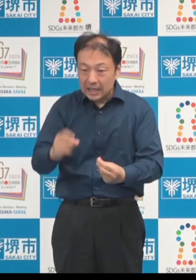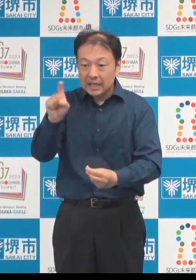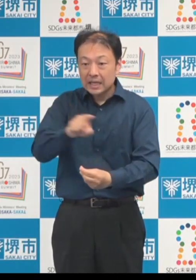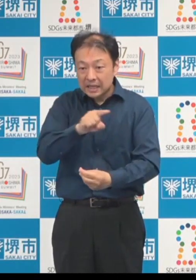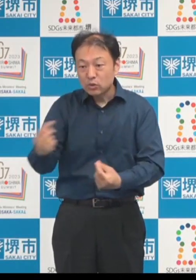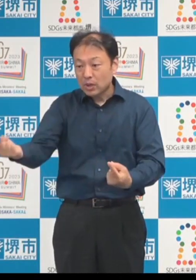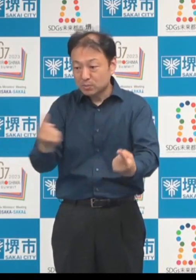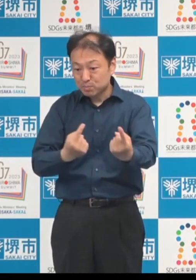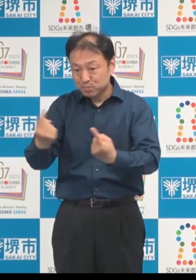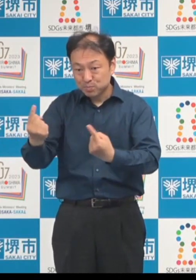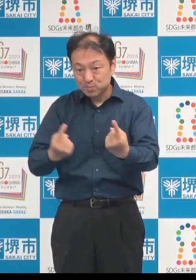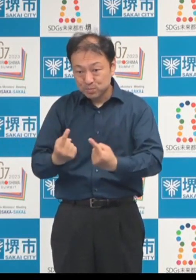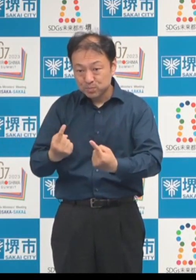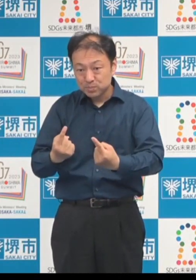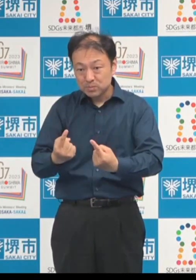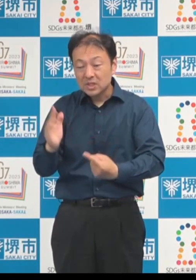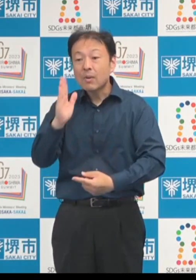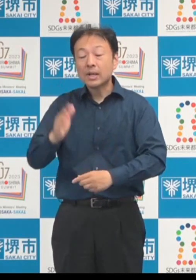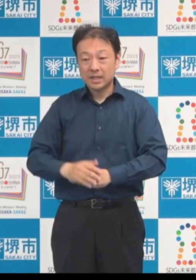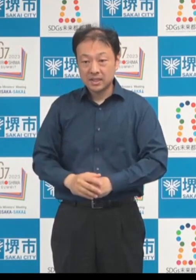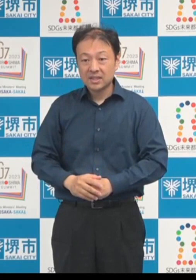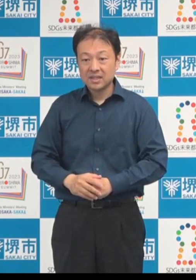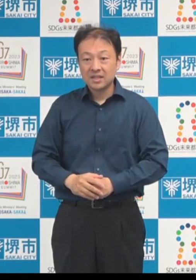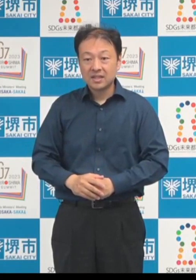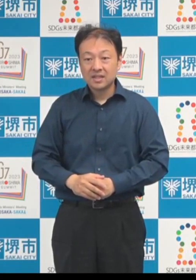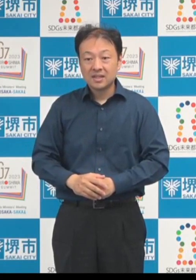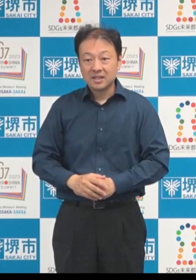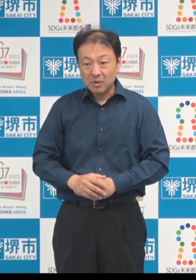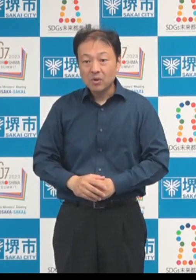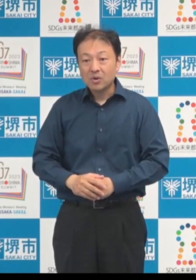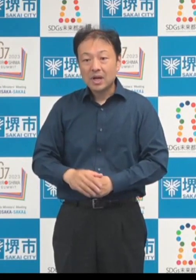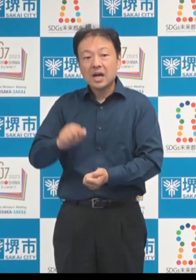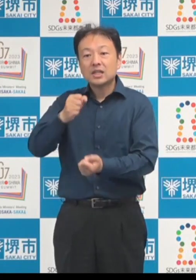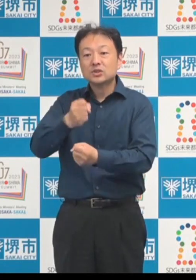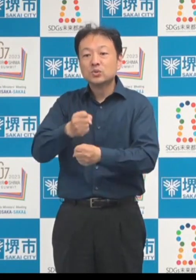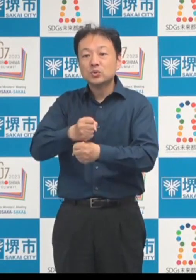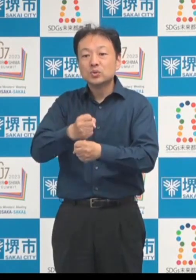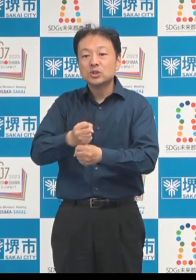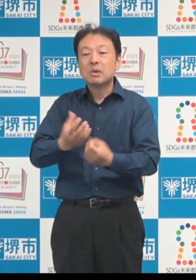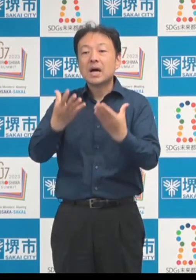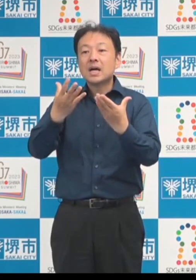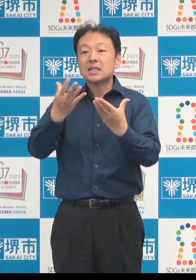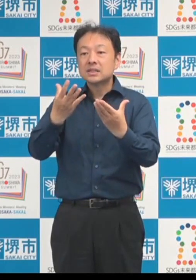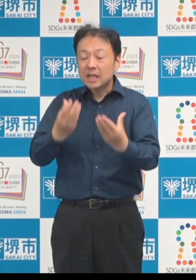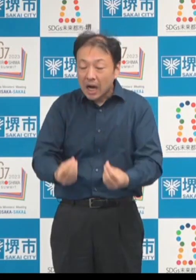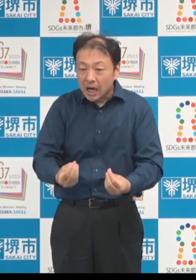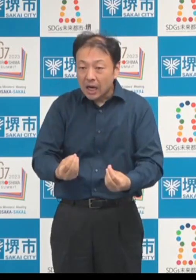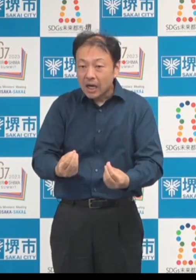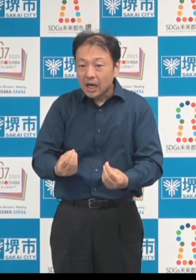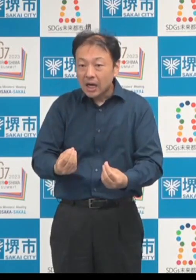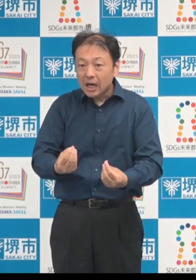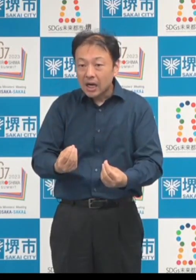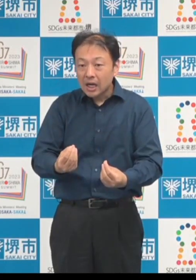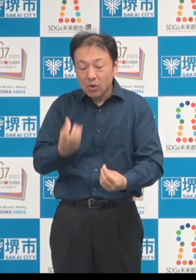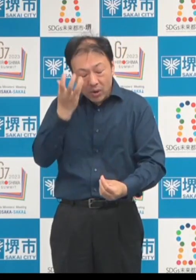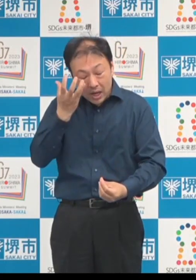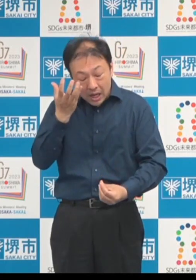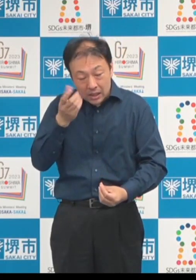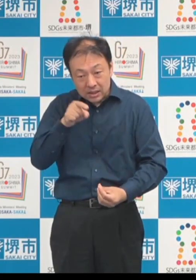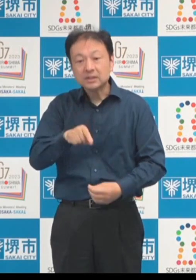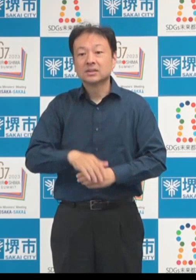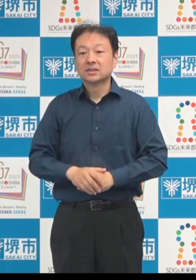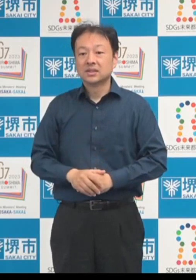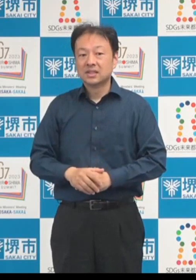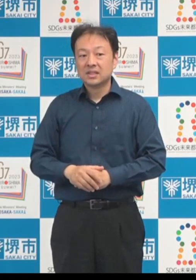なんですが作りましたよで終わってる印象が非常に強いの で特に三振センターと S キューブと将